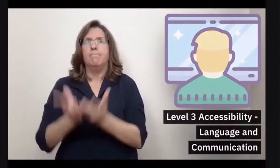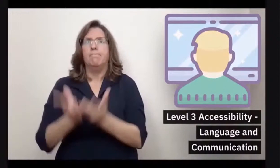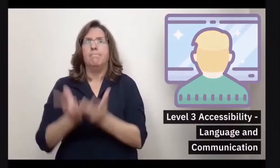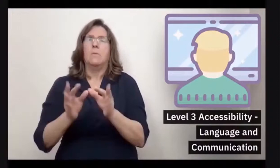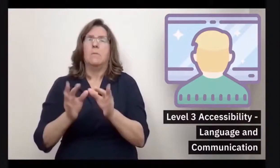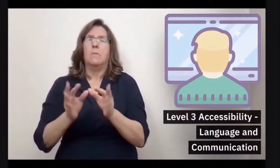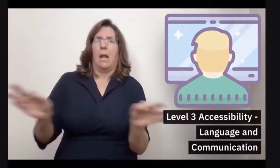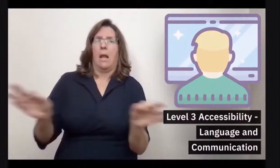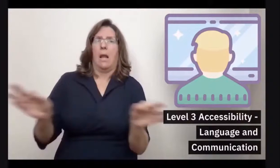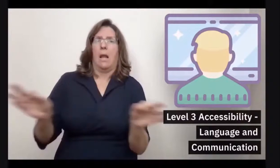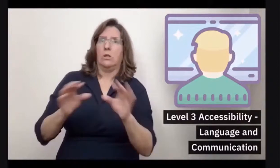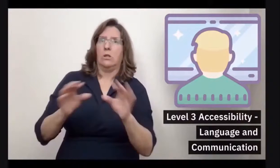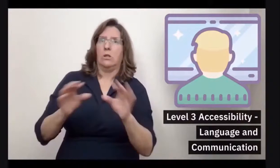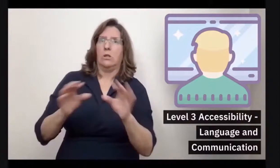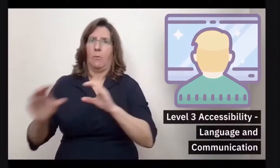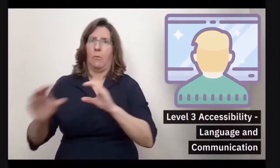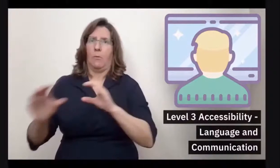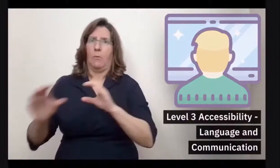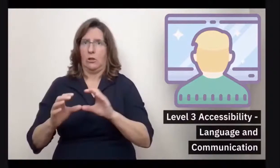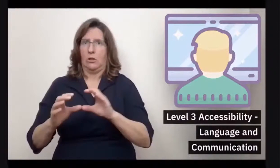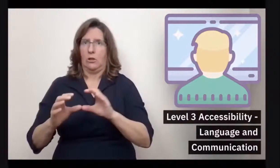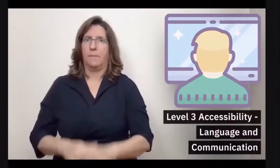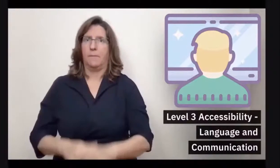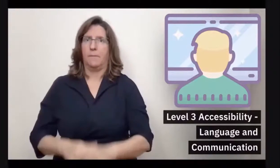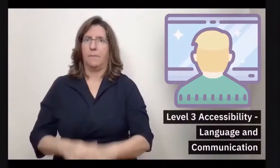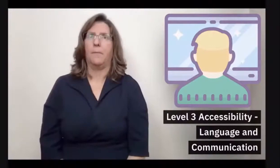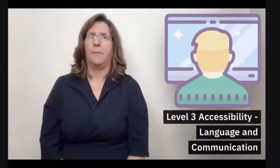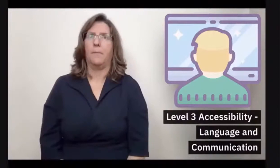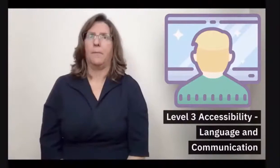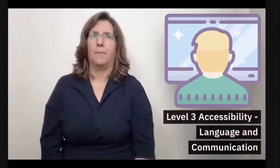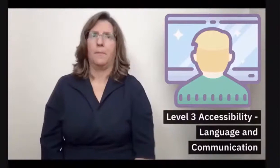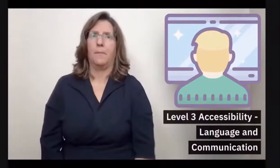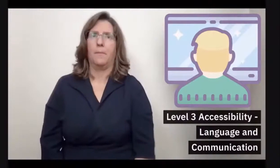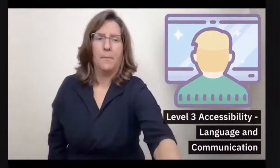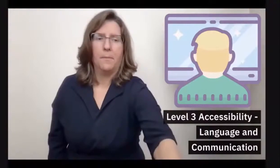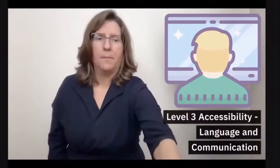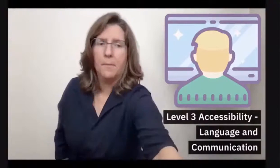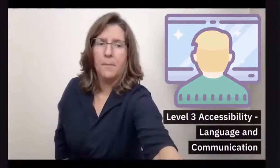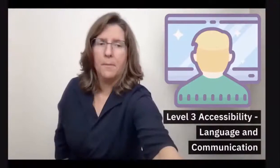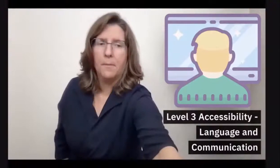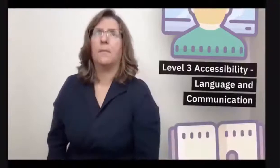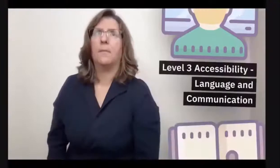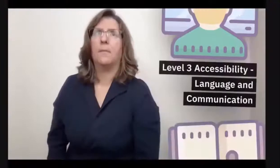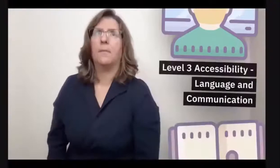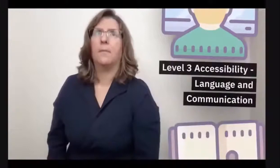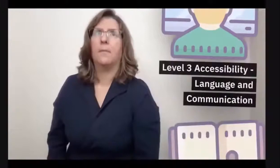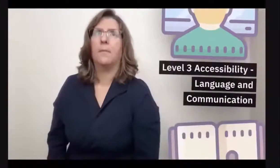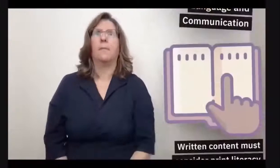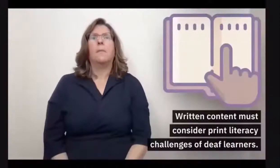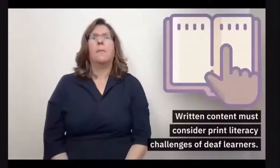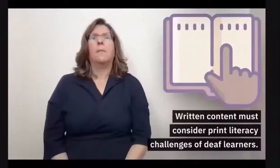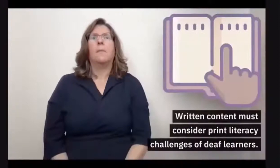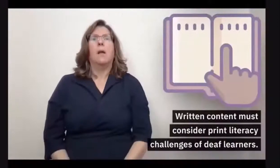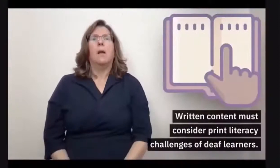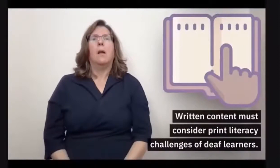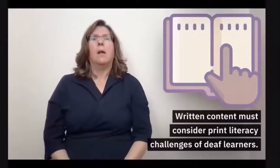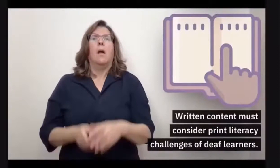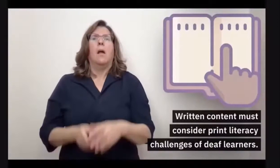El contenido escrito en la lección debe incluir todo lo que lleva el aprendiz y los retos del lenguaje